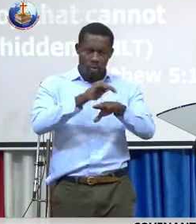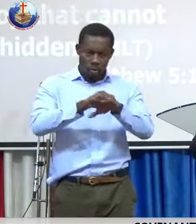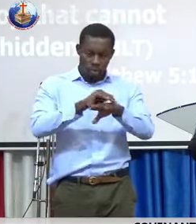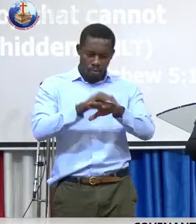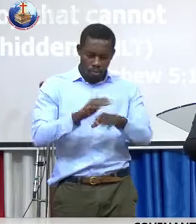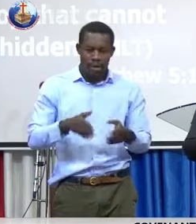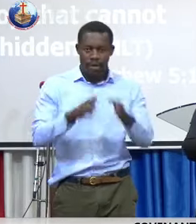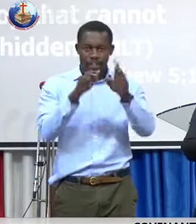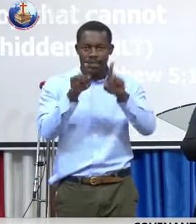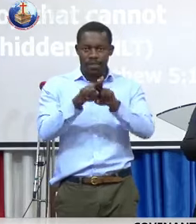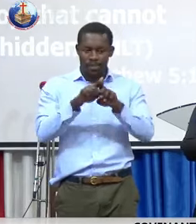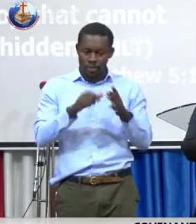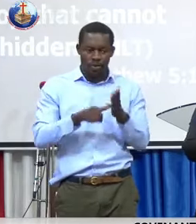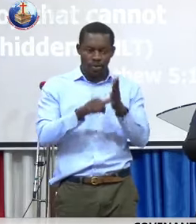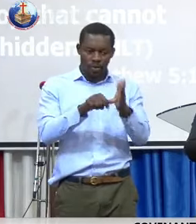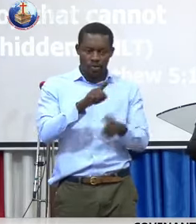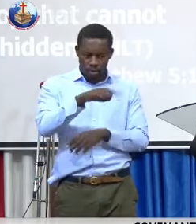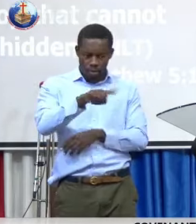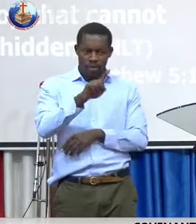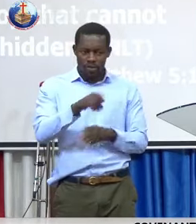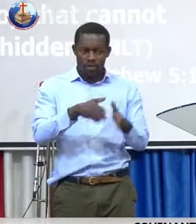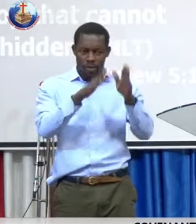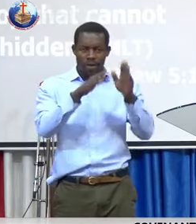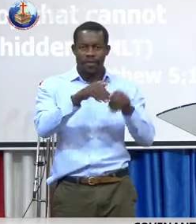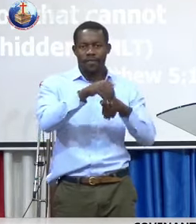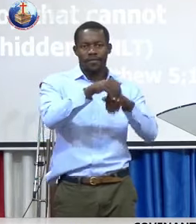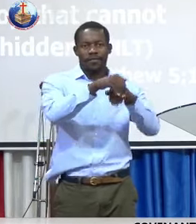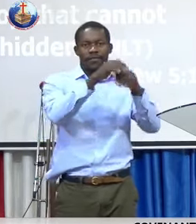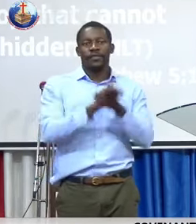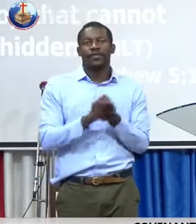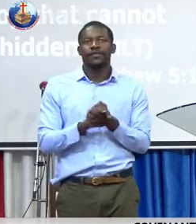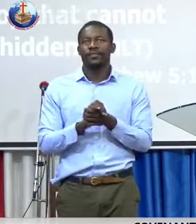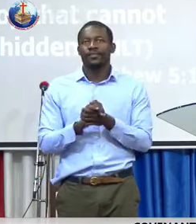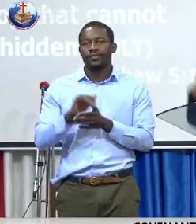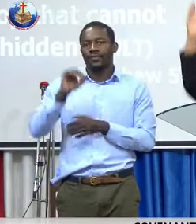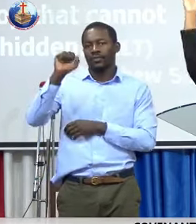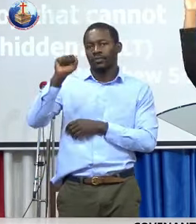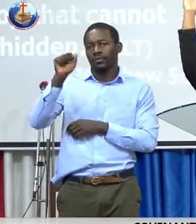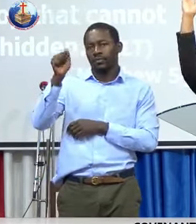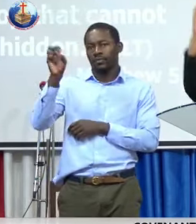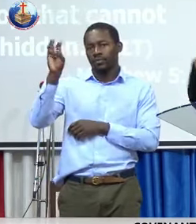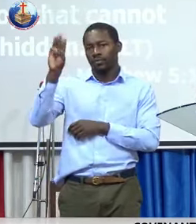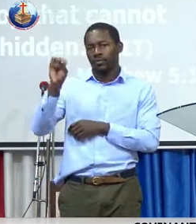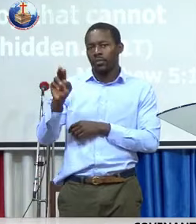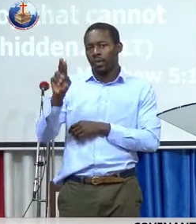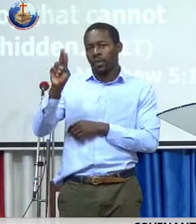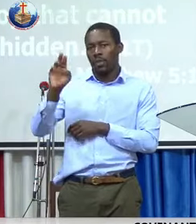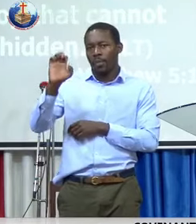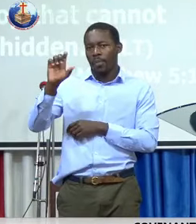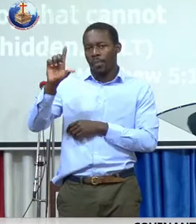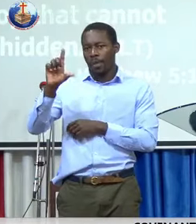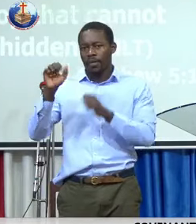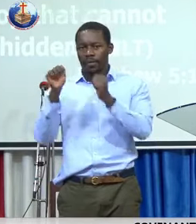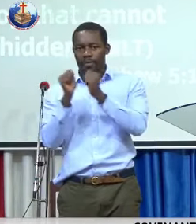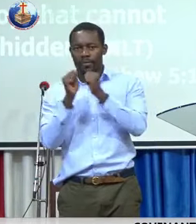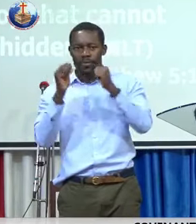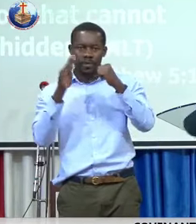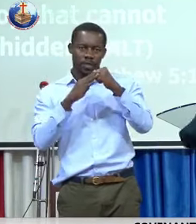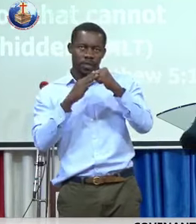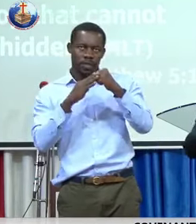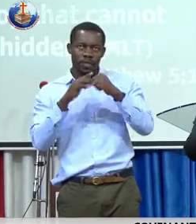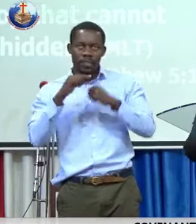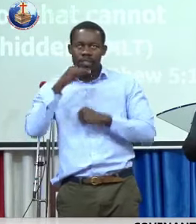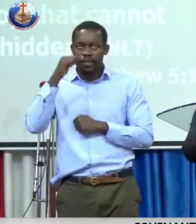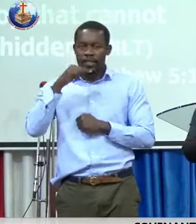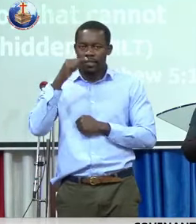ifaayo kwa kutuonyesha mahali ambapo tunafaa kupitia. Psalm 119 verse 105 says, "Thy word is a lamp unto my feet and a light unto my